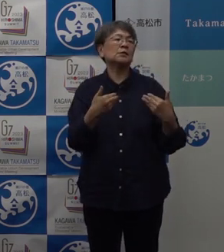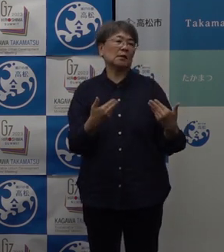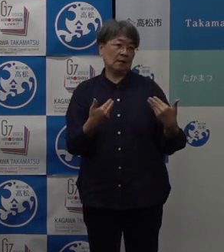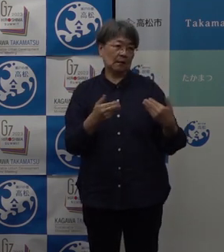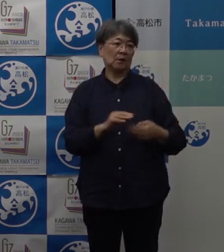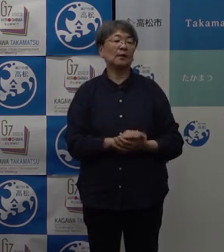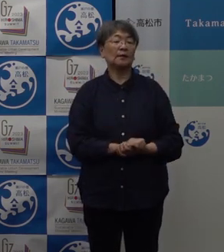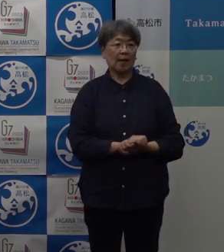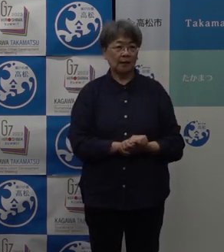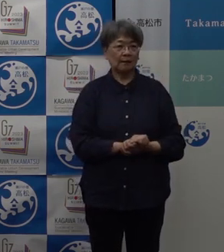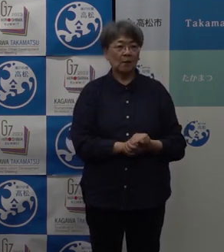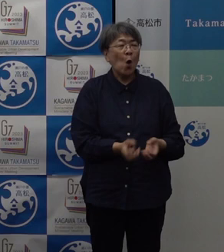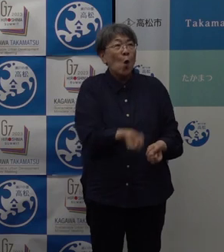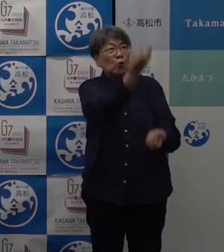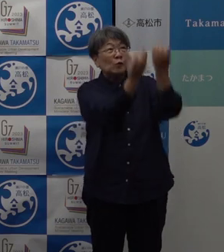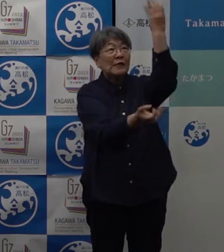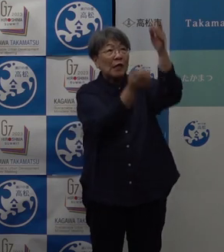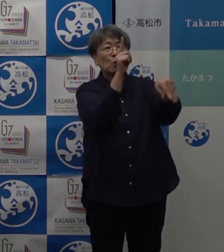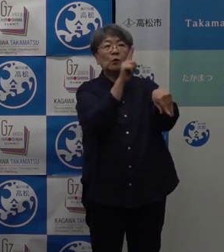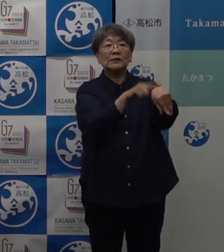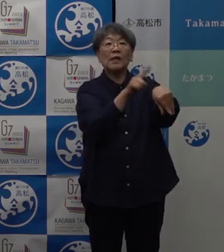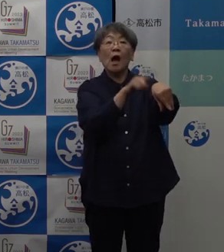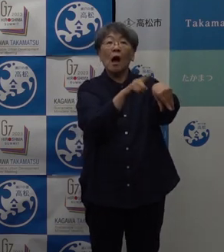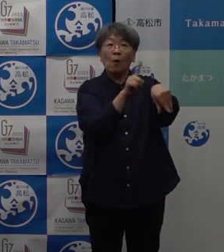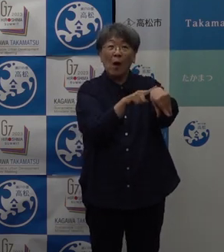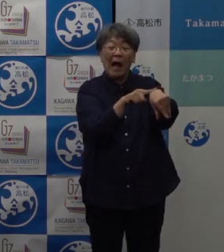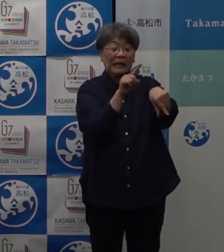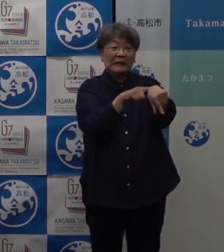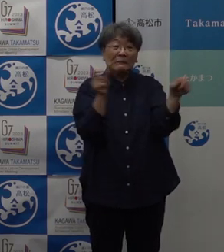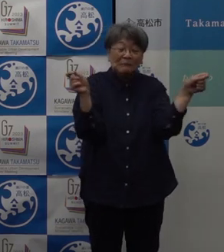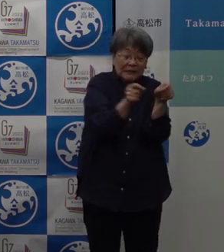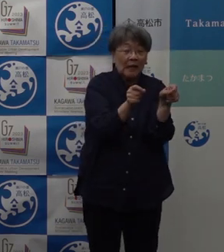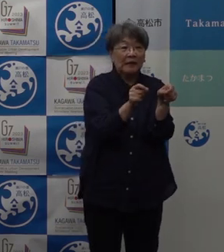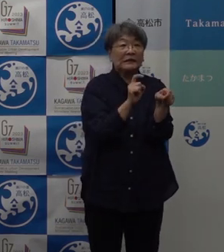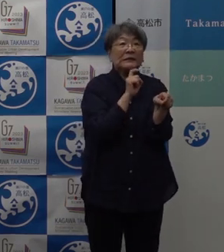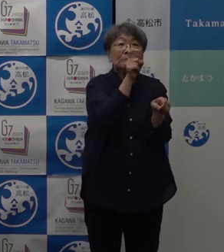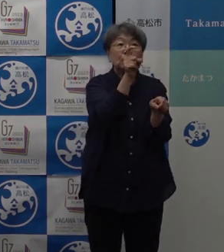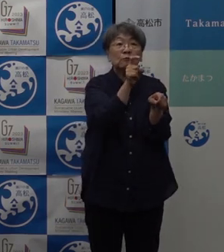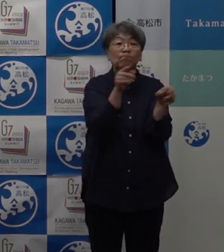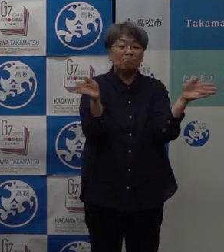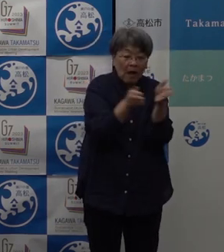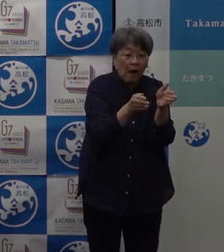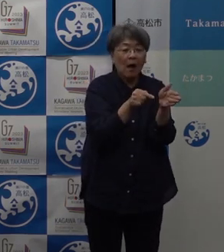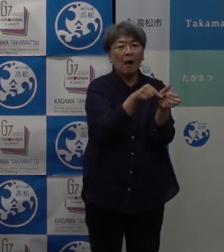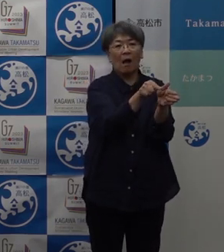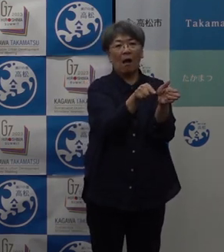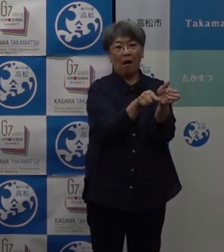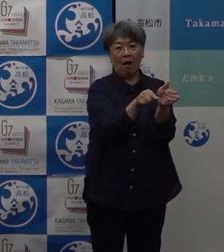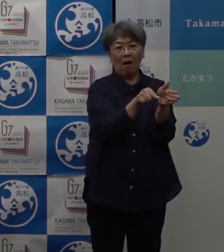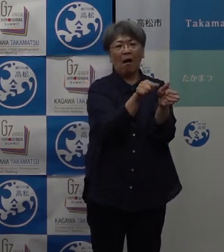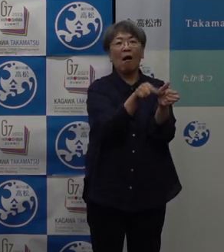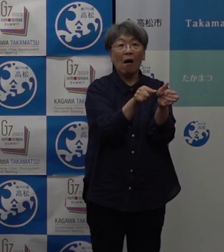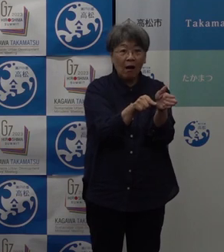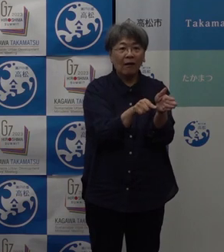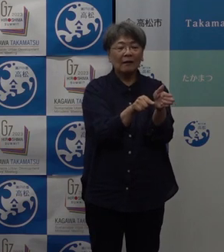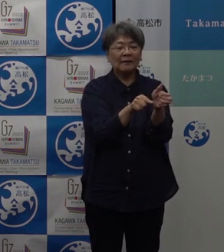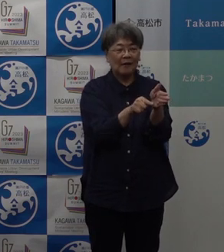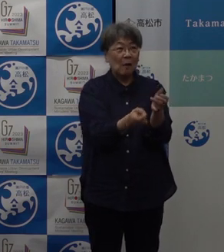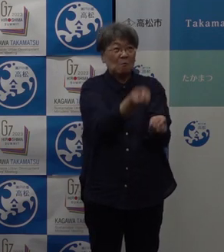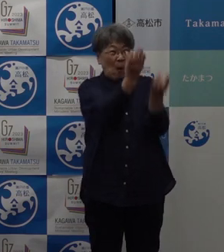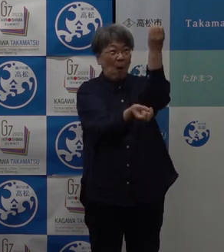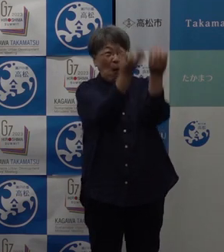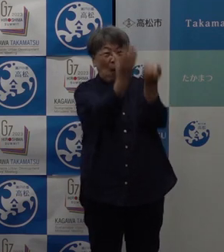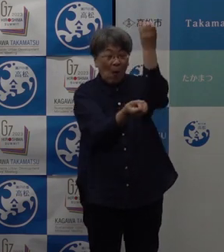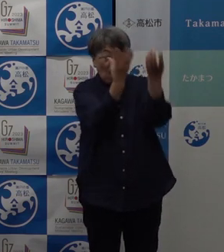して、打ち上げ時間も、だいぶ短縮して10分程度ということになりまして、打ち上げの花火の数